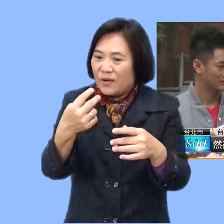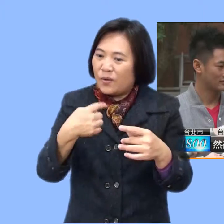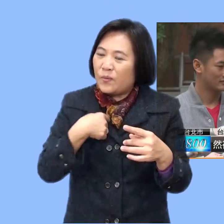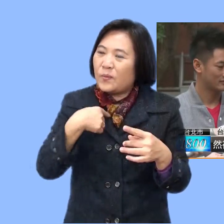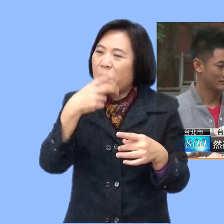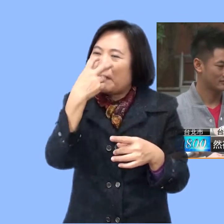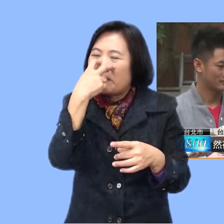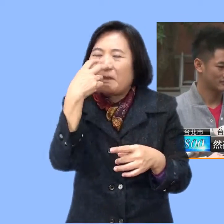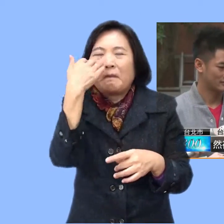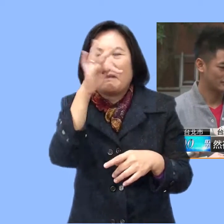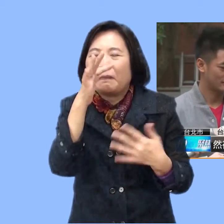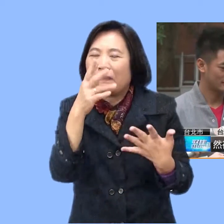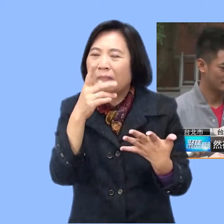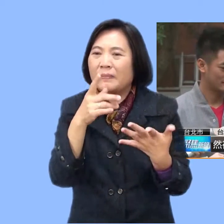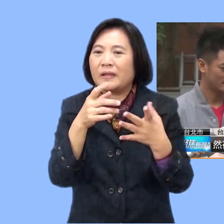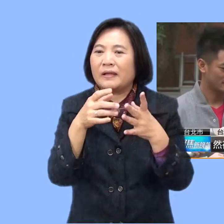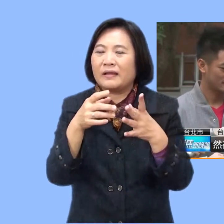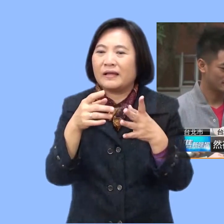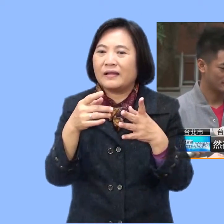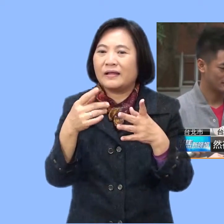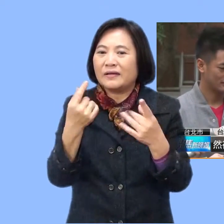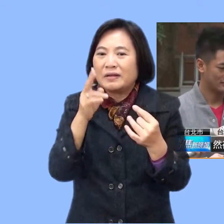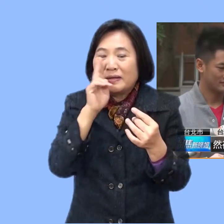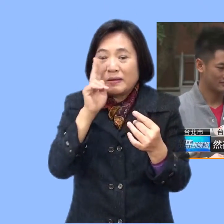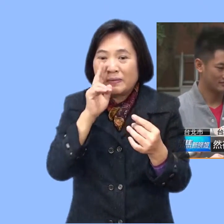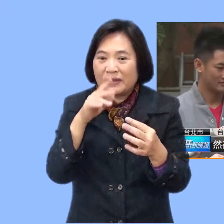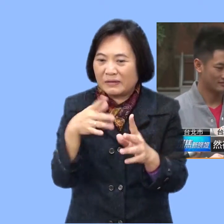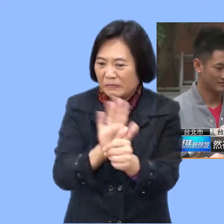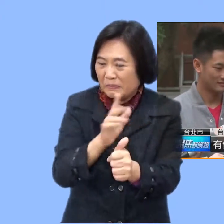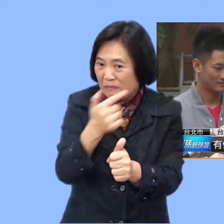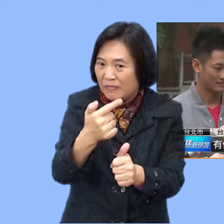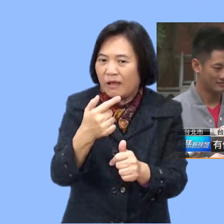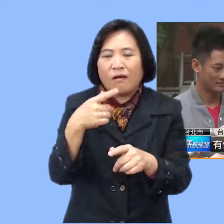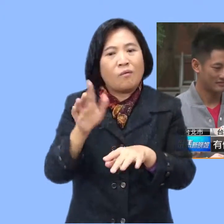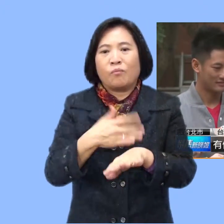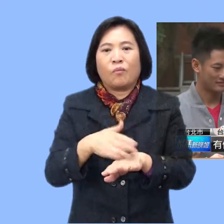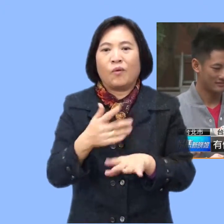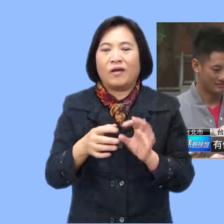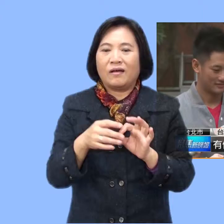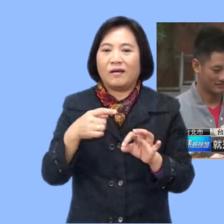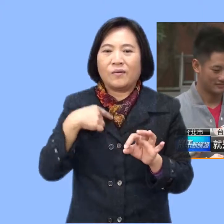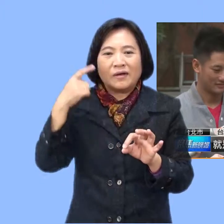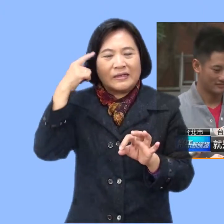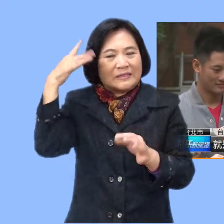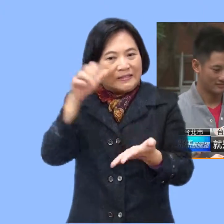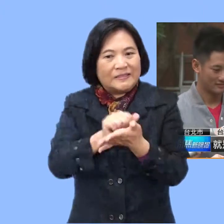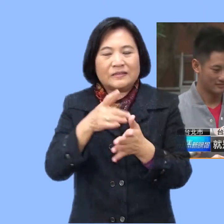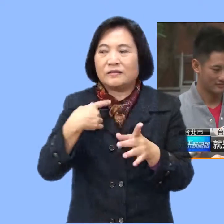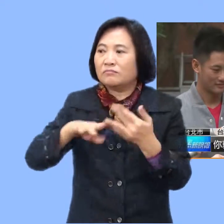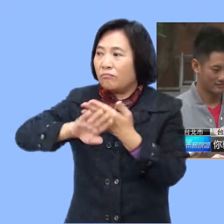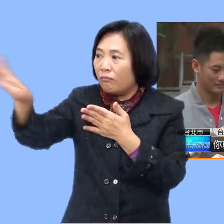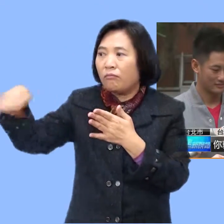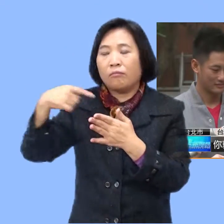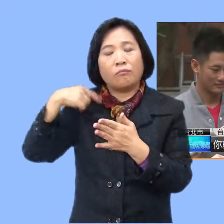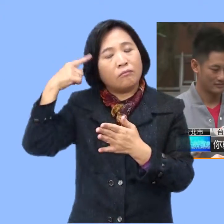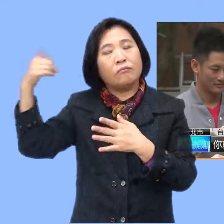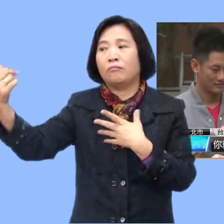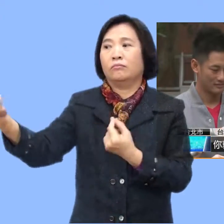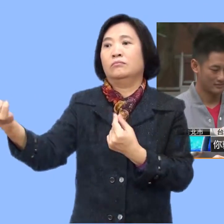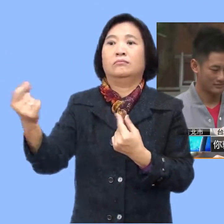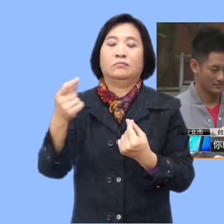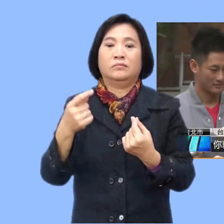后好像会就是对我有什么不一样，因为就是就我觉得印象很深刻，你就是跟我说就